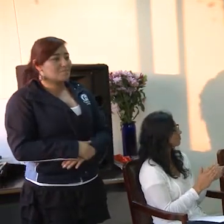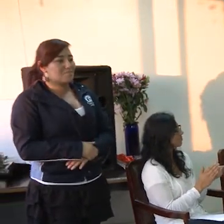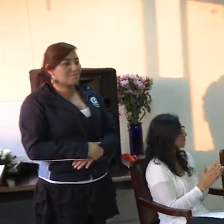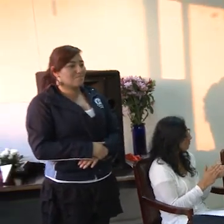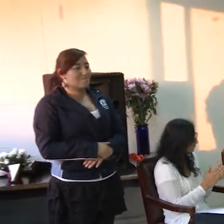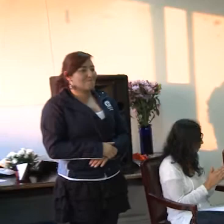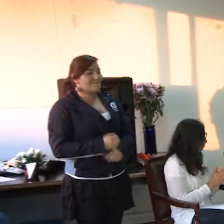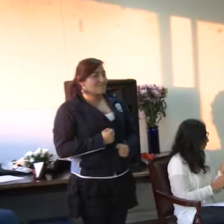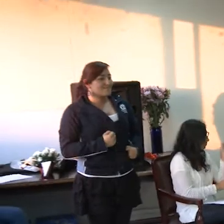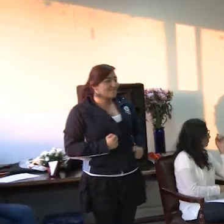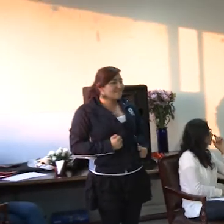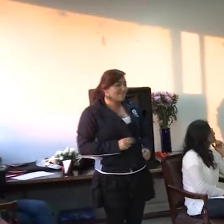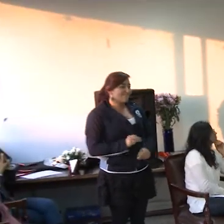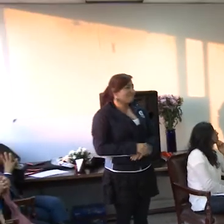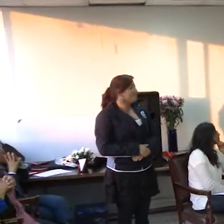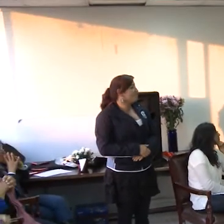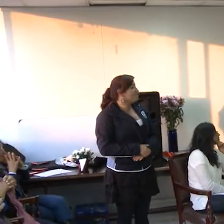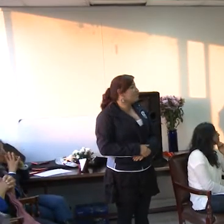Creo que